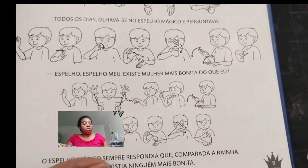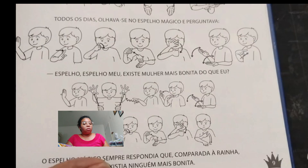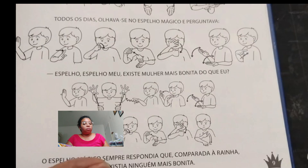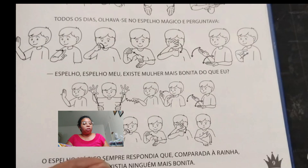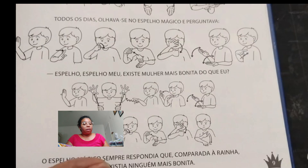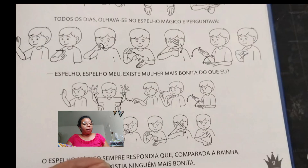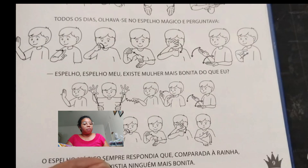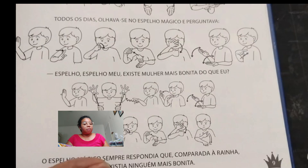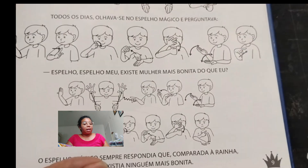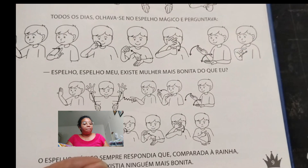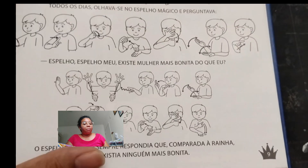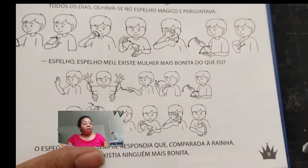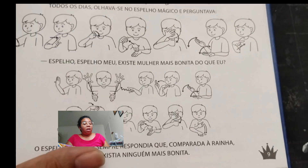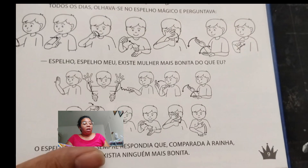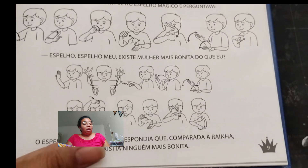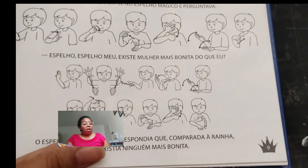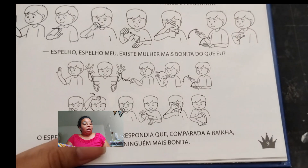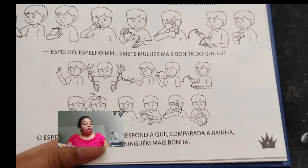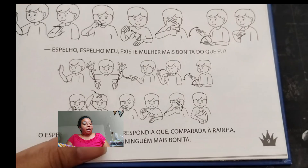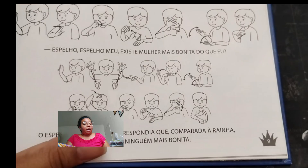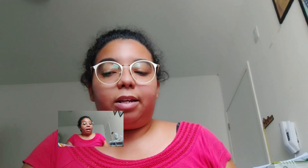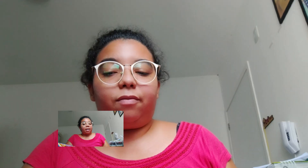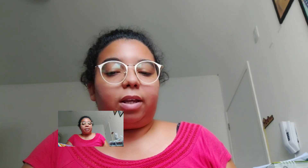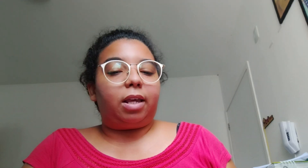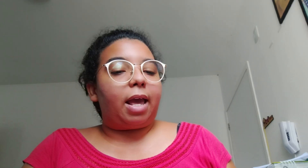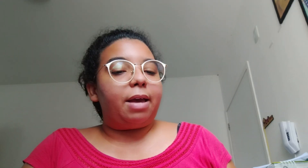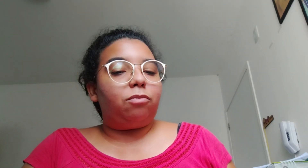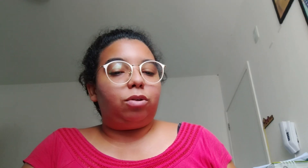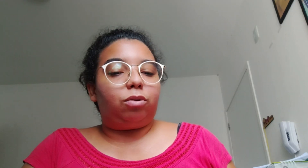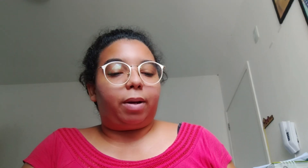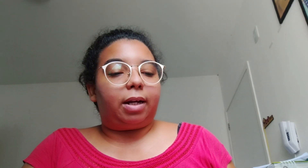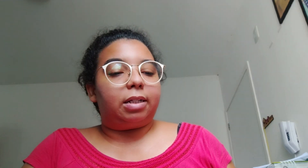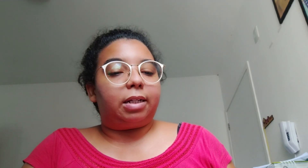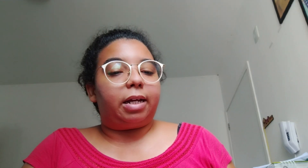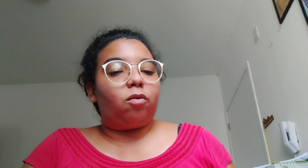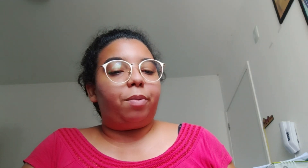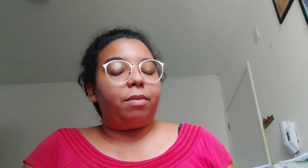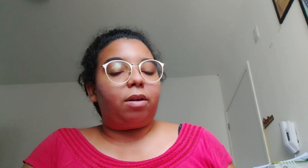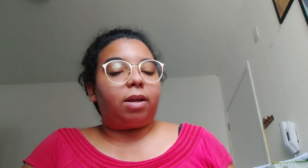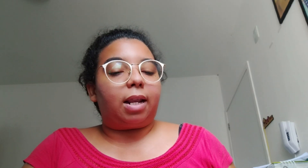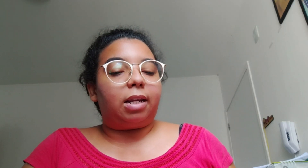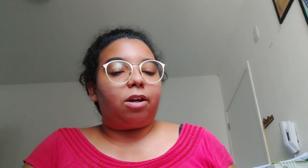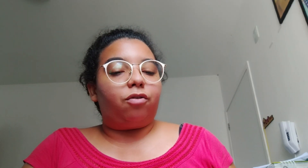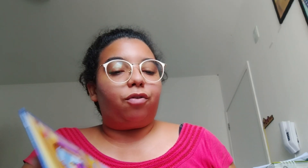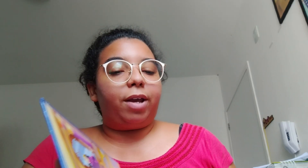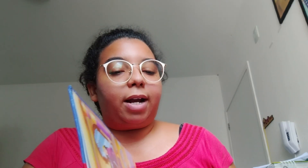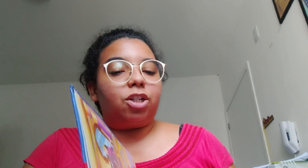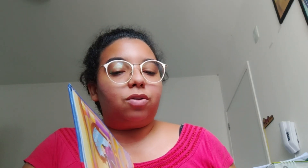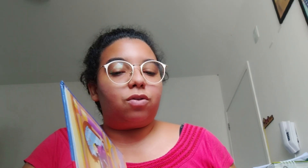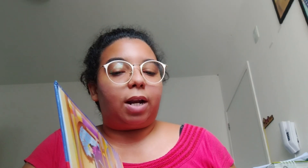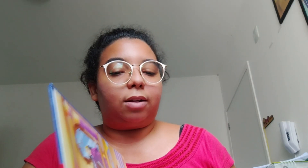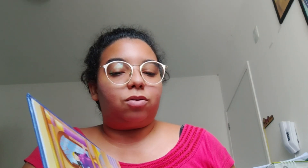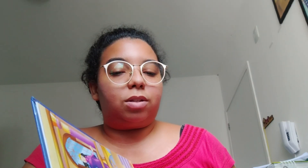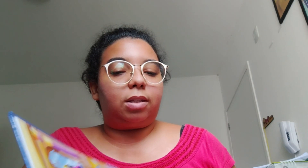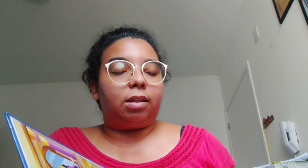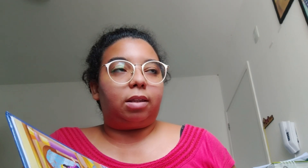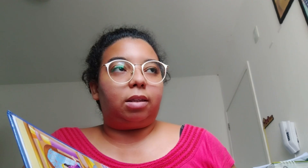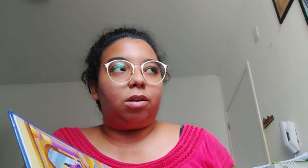tradução de livros, tá? Esse aqui é muito bacana. O primeiro que ela leu foi A Cachinhos Dourados e